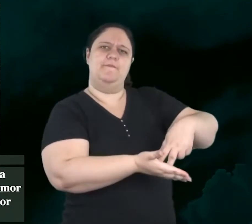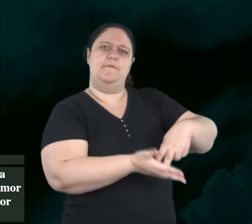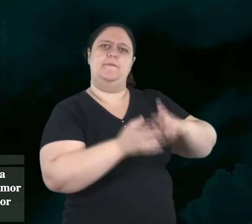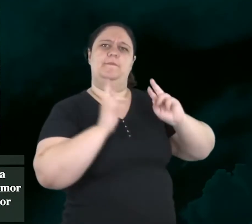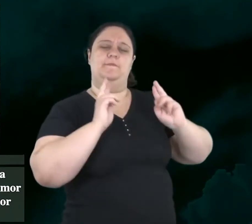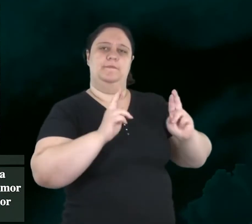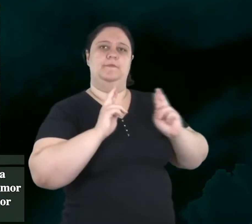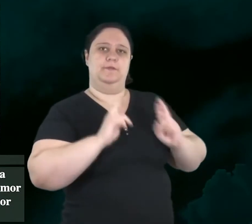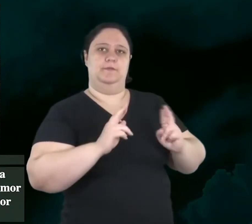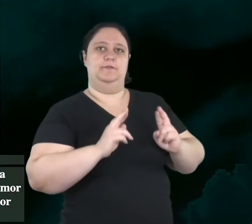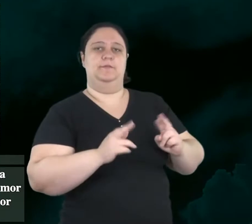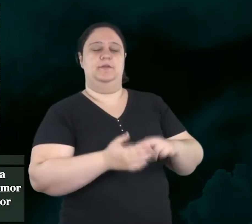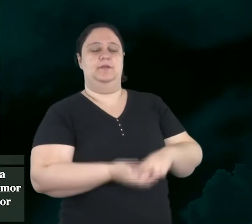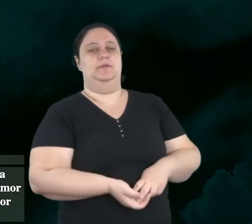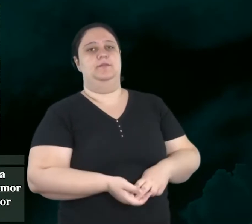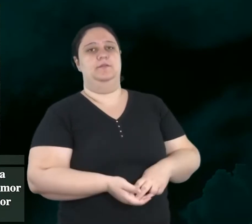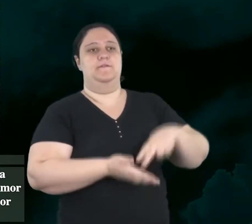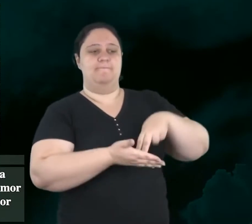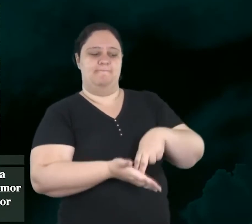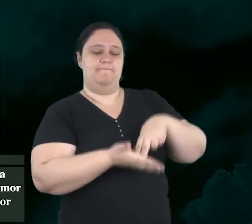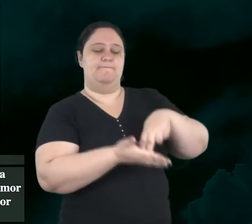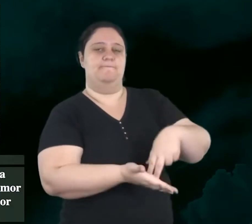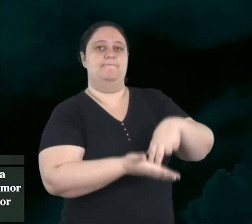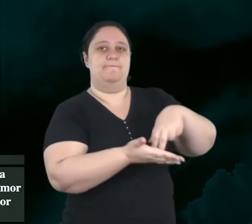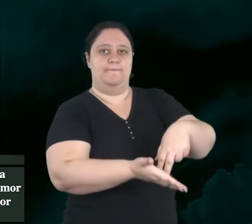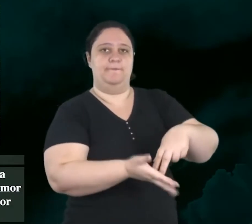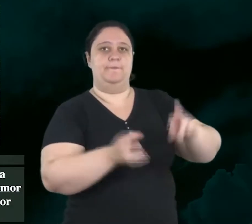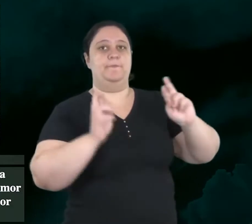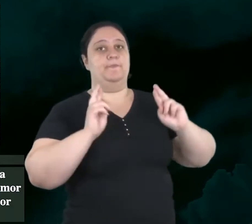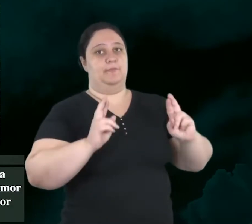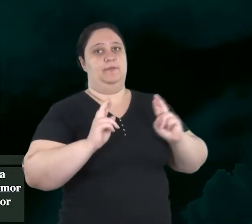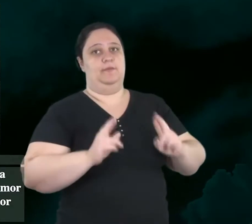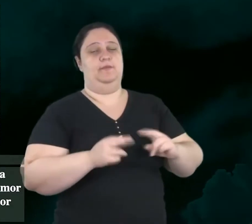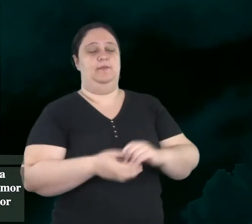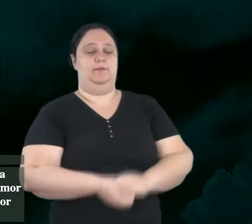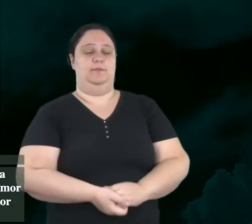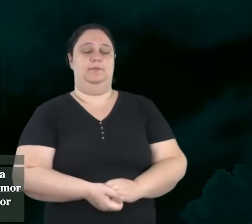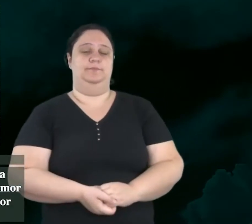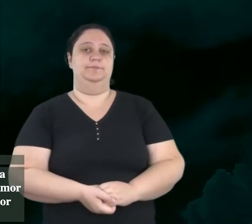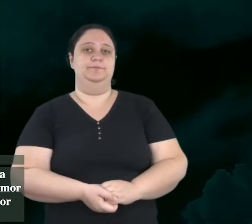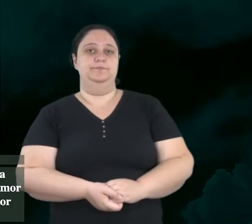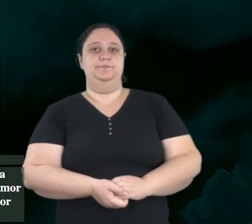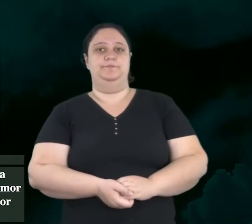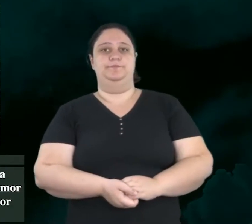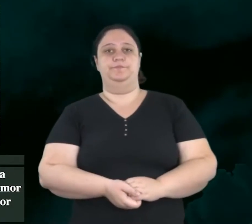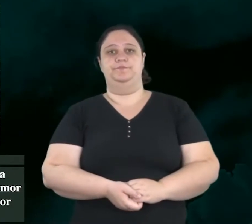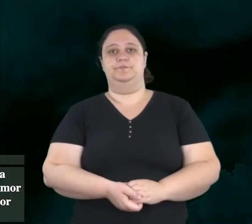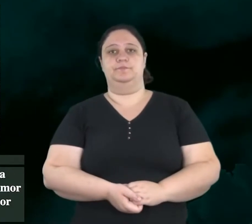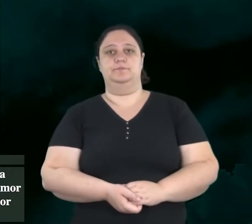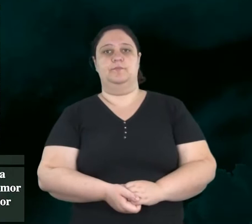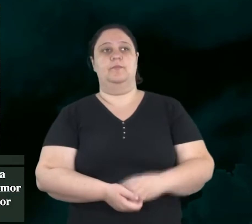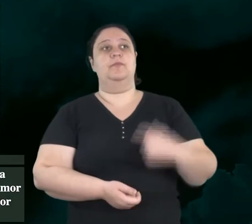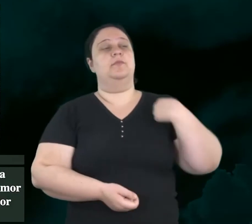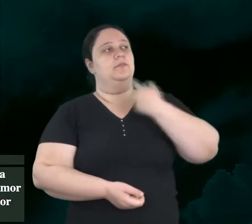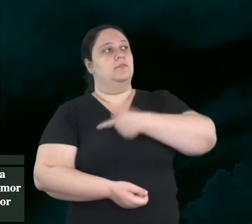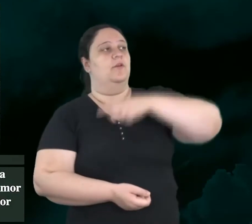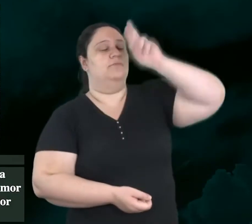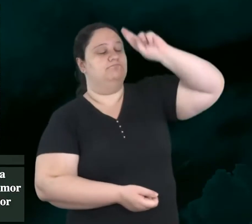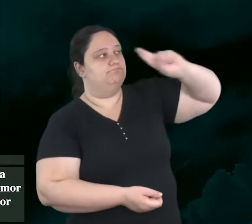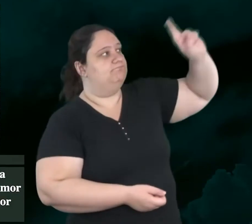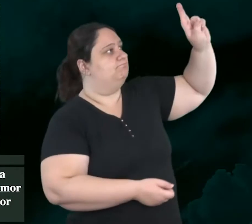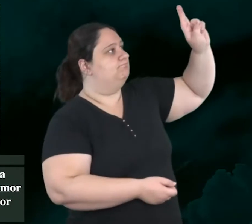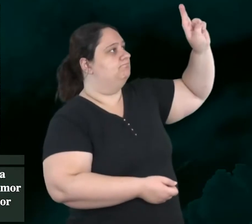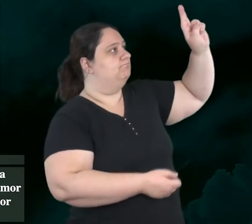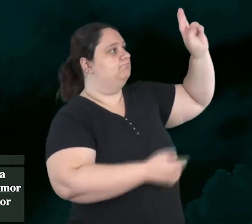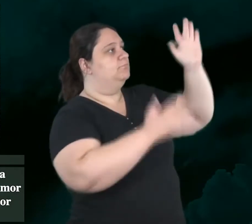nós preferimos usar a palavra perseverança da vossa esperança em nosso Senhor Jesus